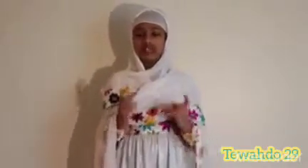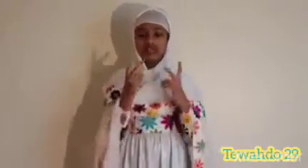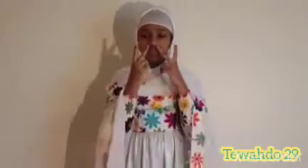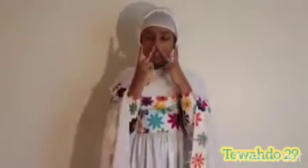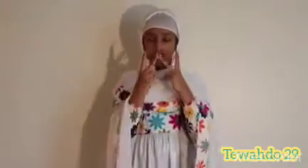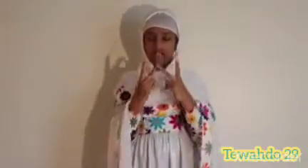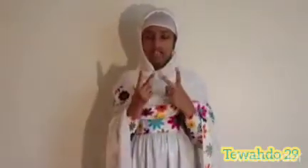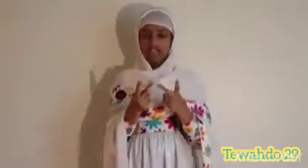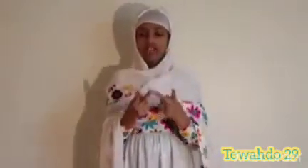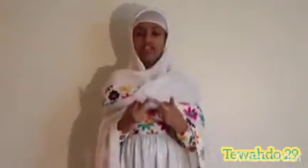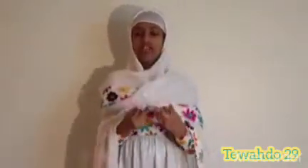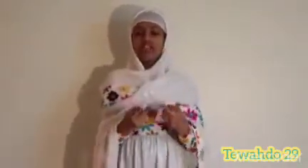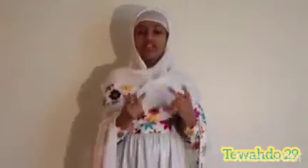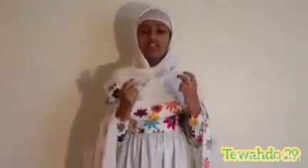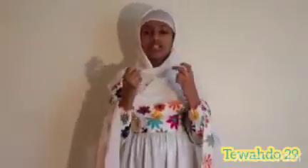ደናግልም አይተው